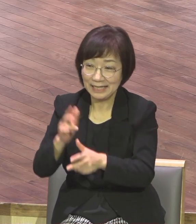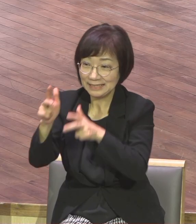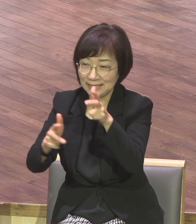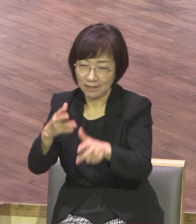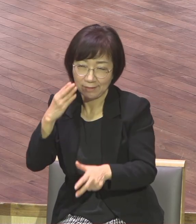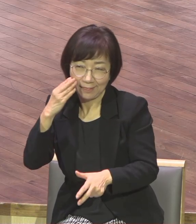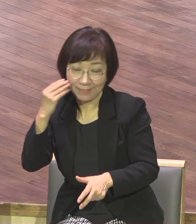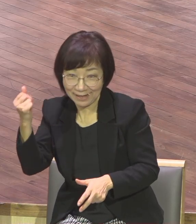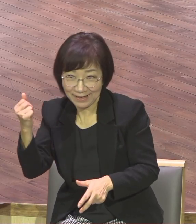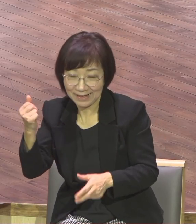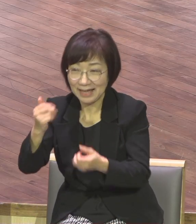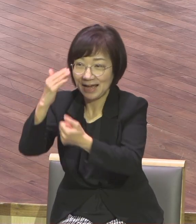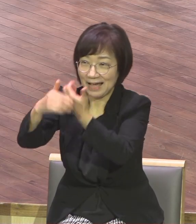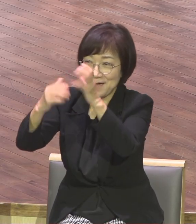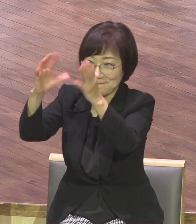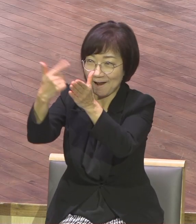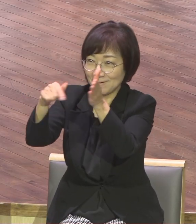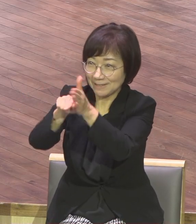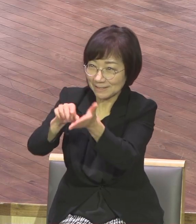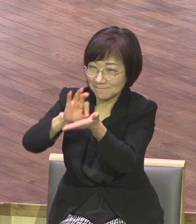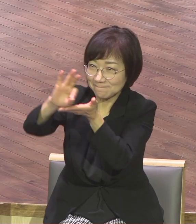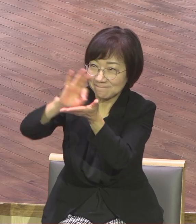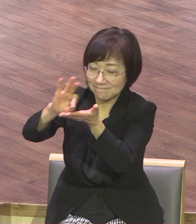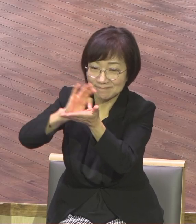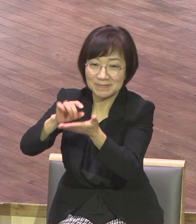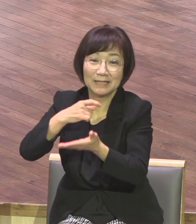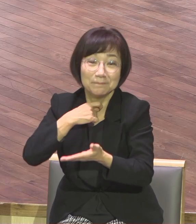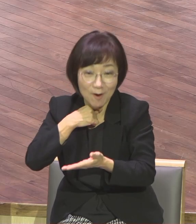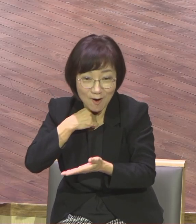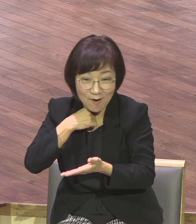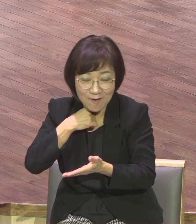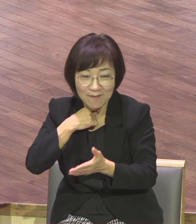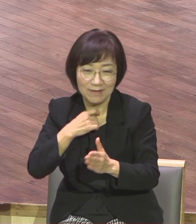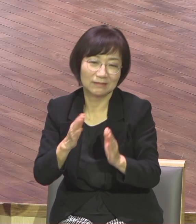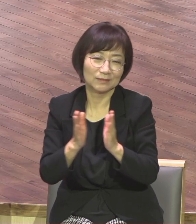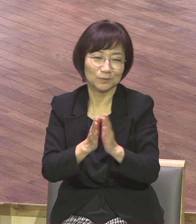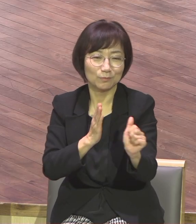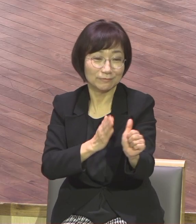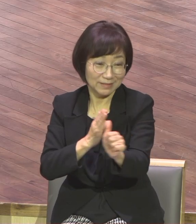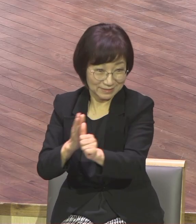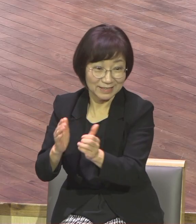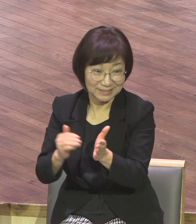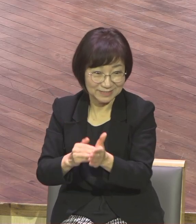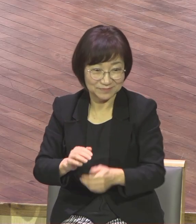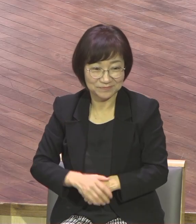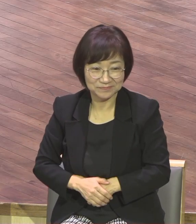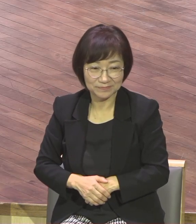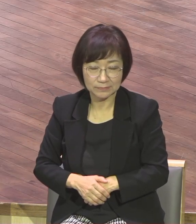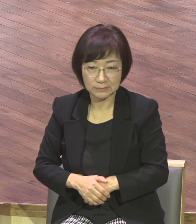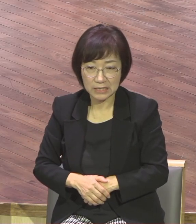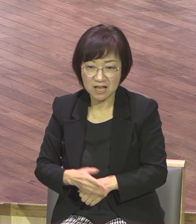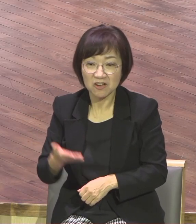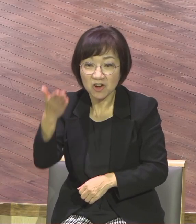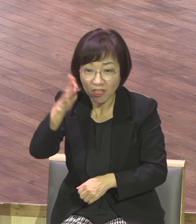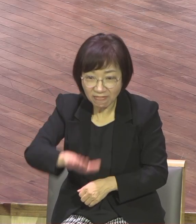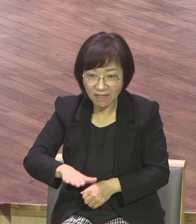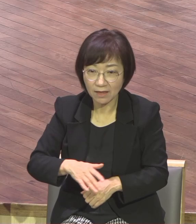위하여. 그게 산업이잖아요. 맨날 내 돈 내 돈 내 거 내 거 하니까 평생 비리비리하고 맨날